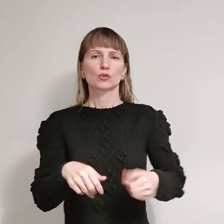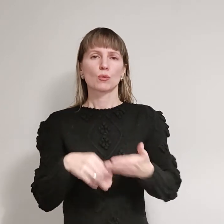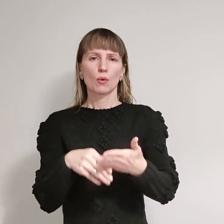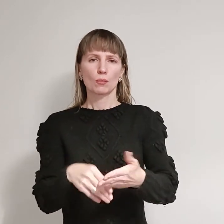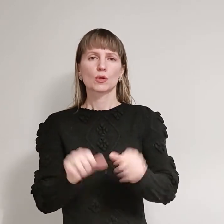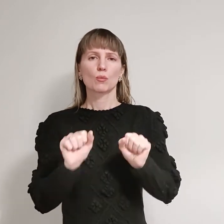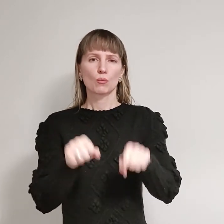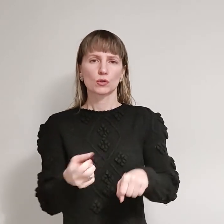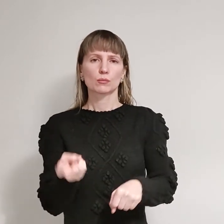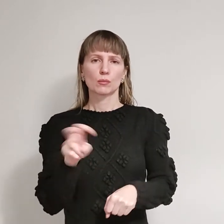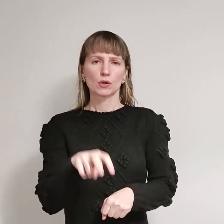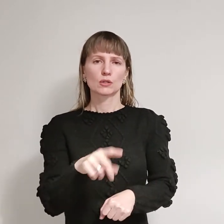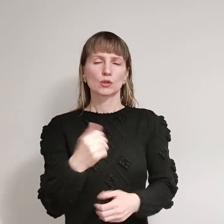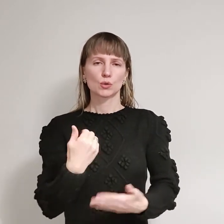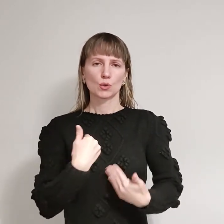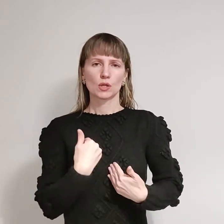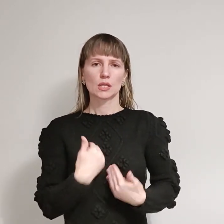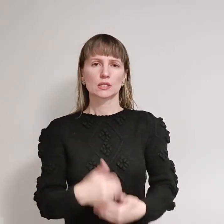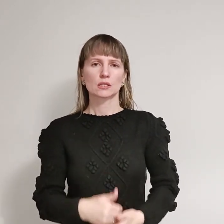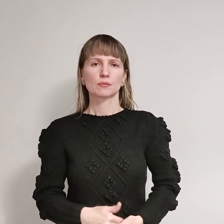можете звертатись до нас.